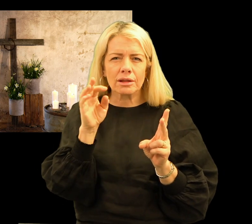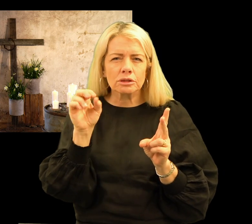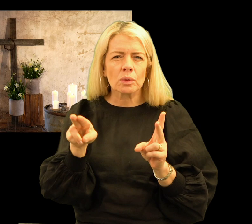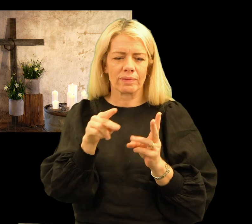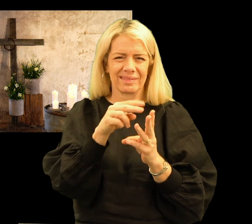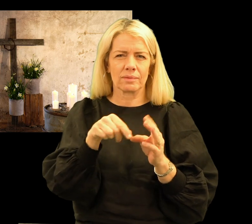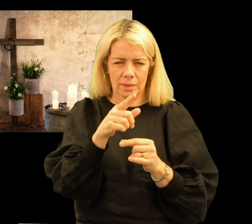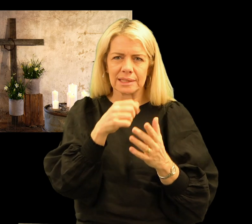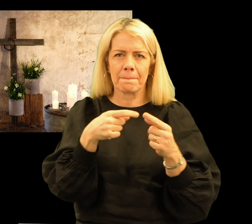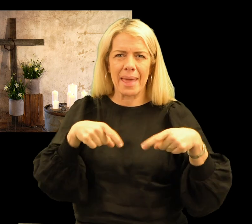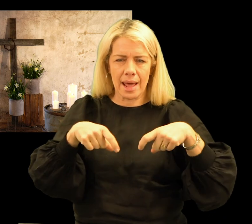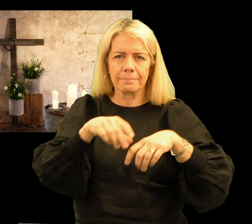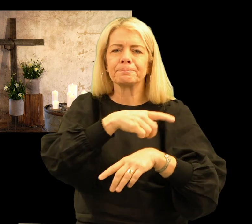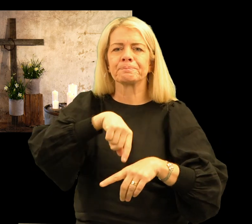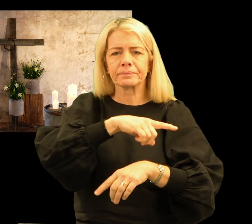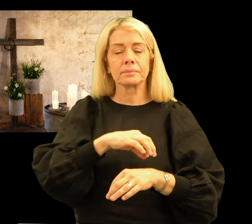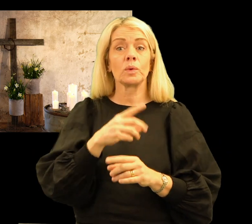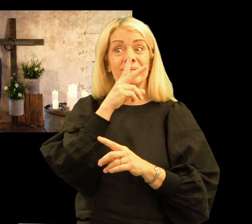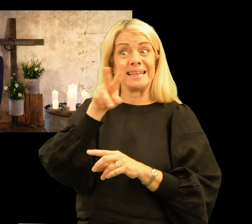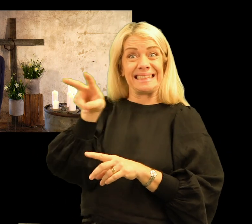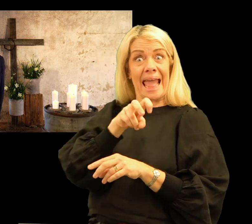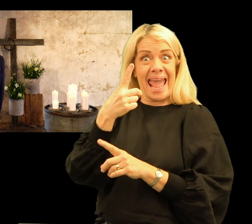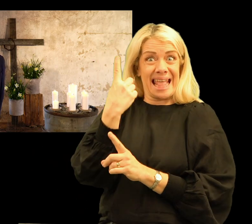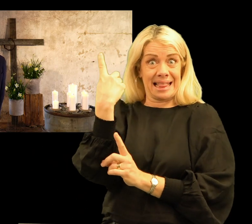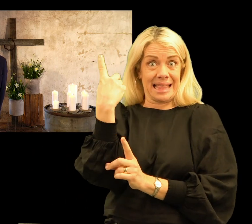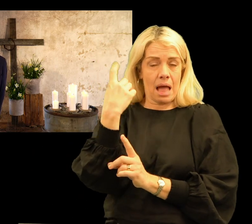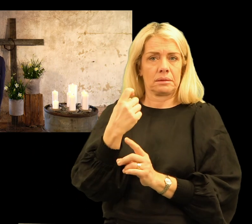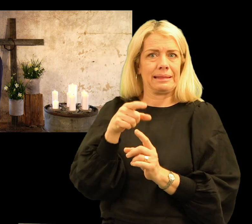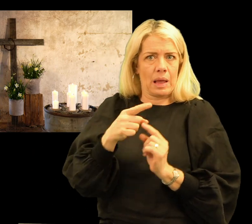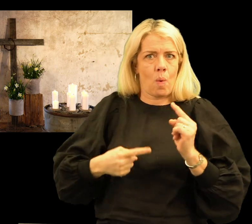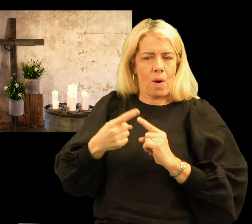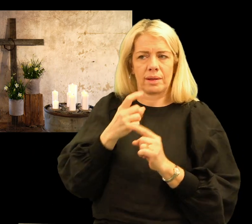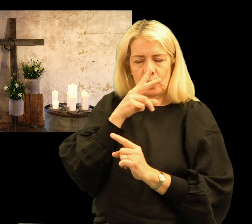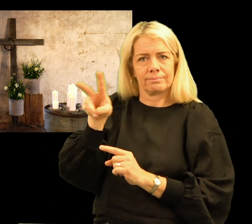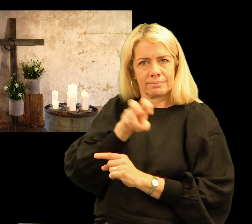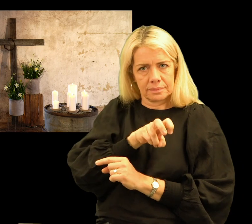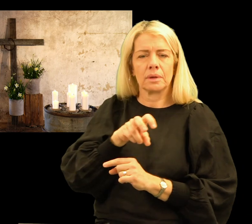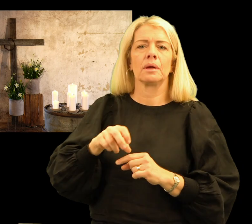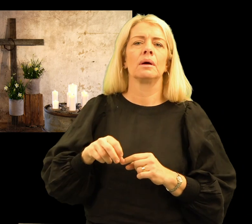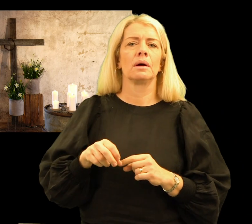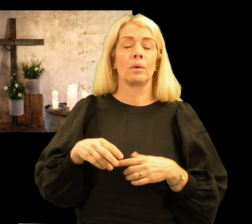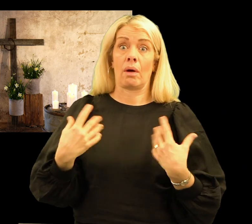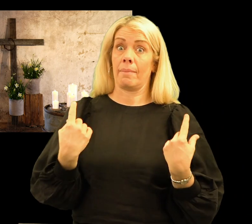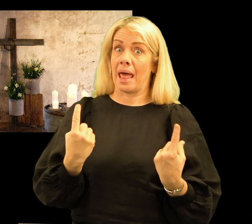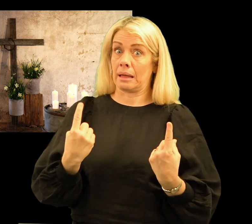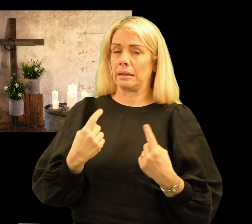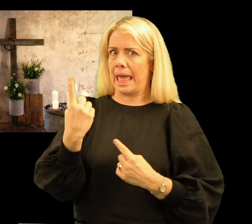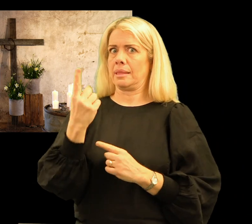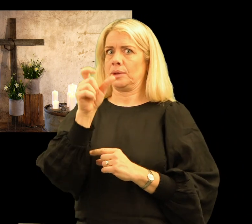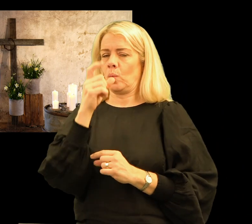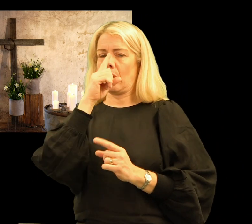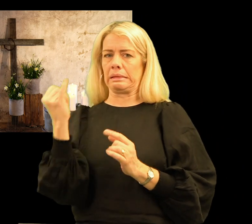Anders Karlsson. Inför 94 så värvades en enda spelare. Och det är anmärkningsvärt med tanke